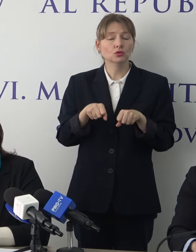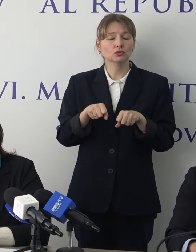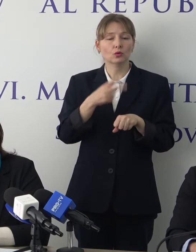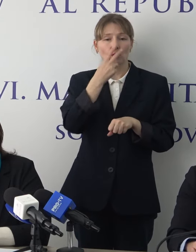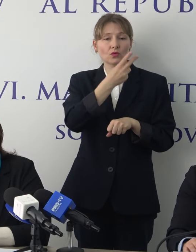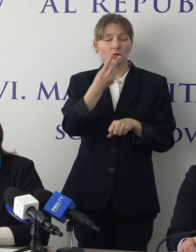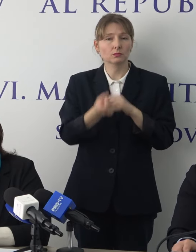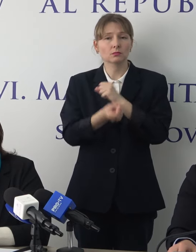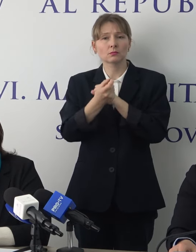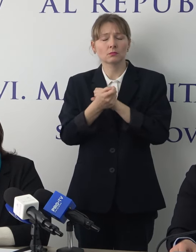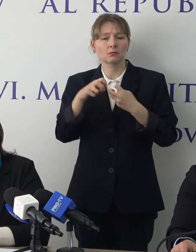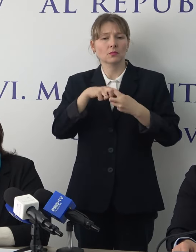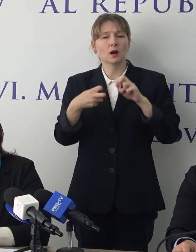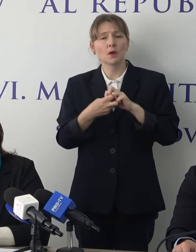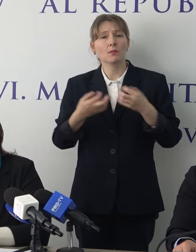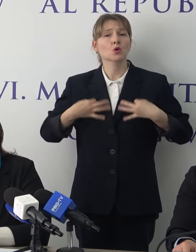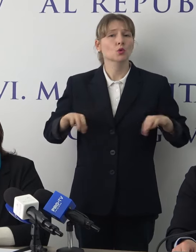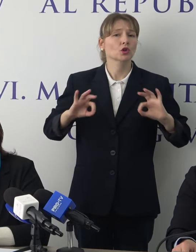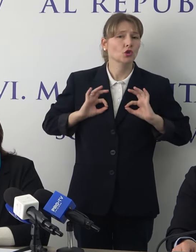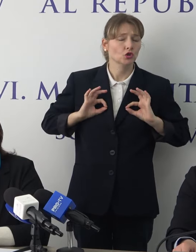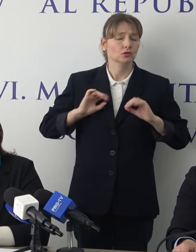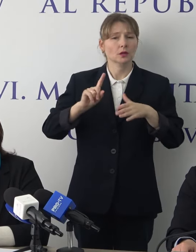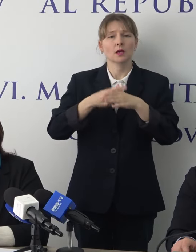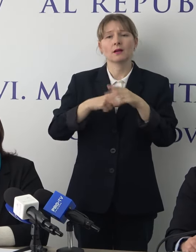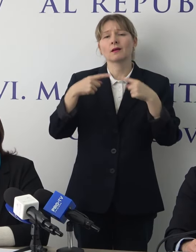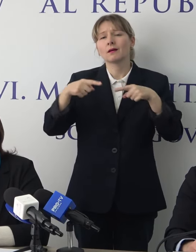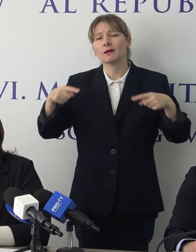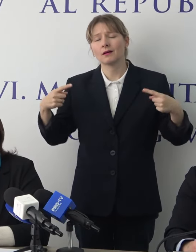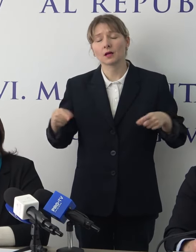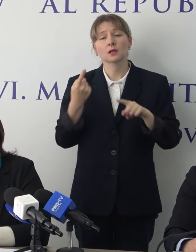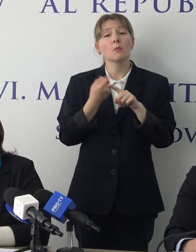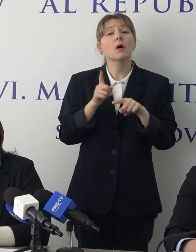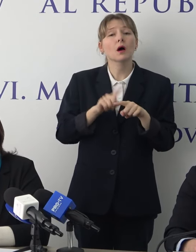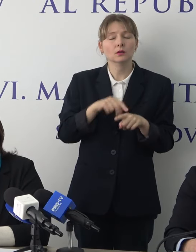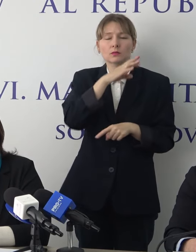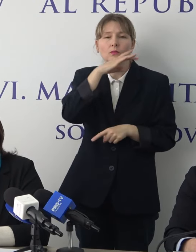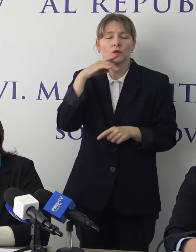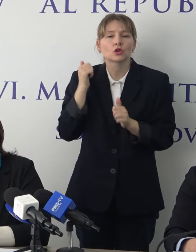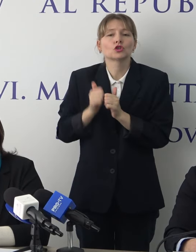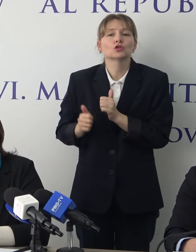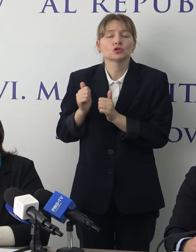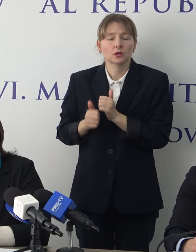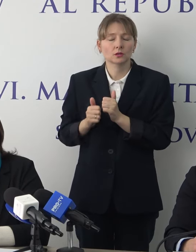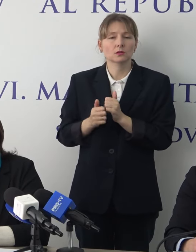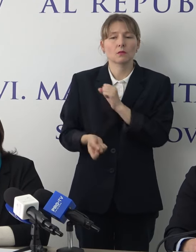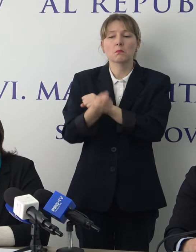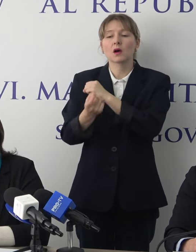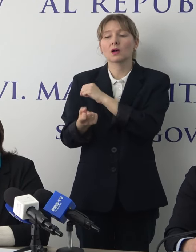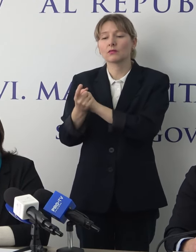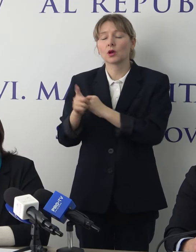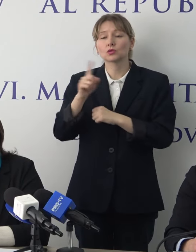ordin juridic și de ordin etic și, într-adevăr, așa cum a zis domnul ministru, de multe ori se confruntă cu o